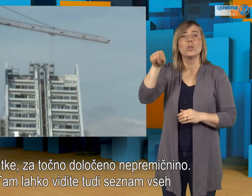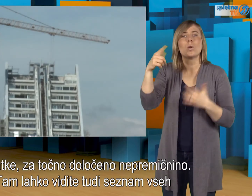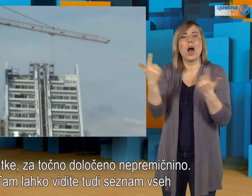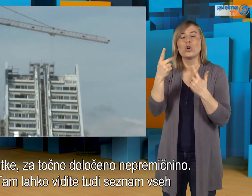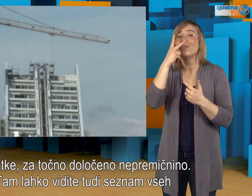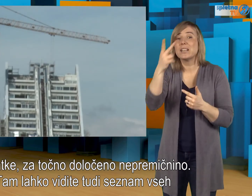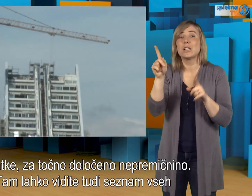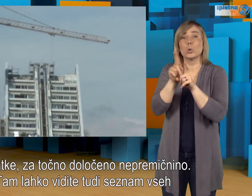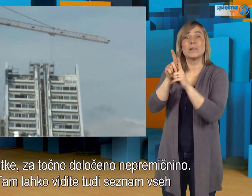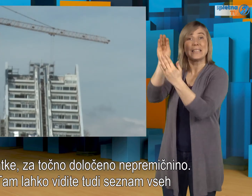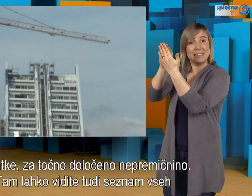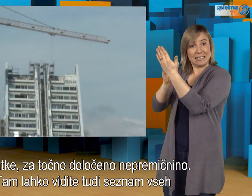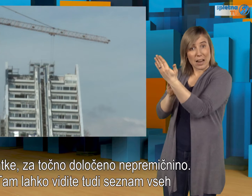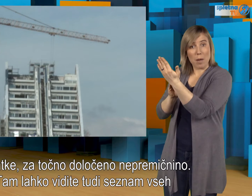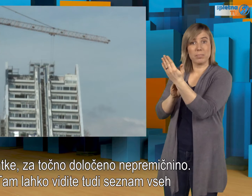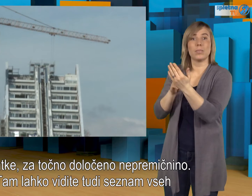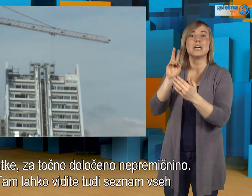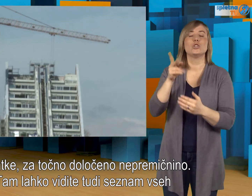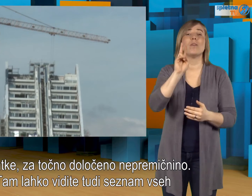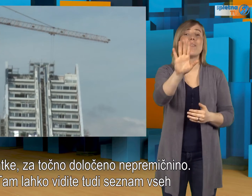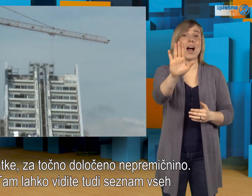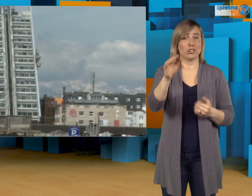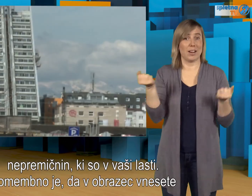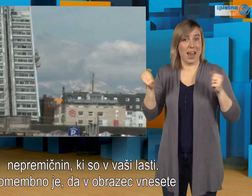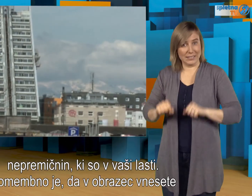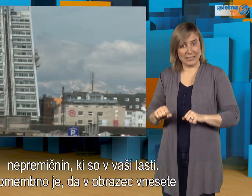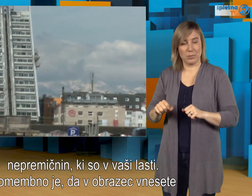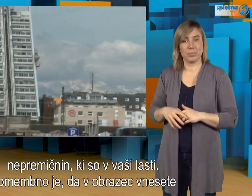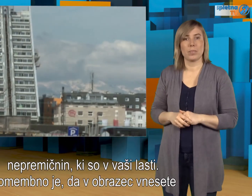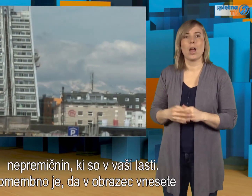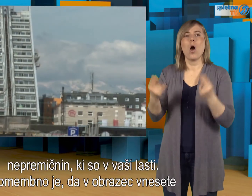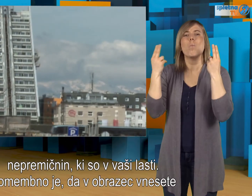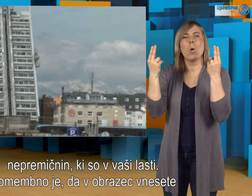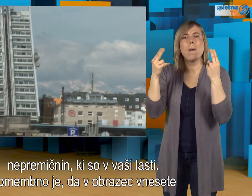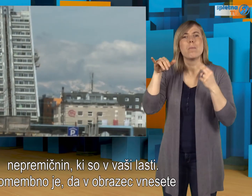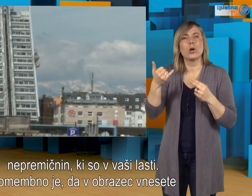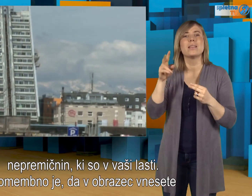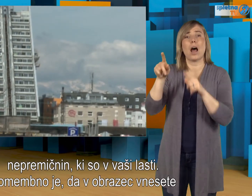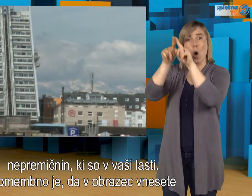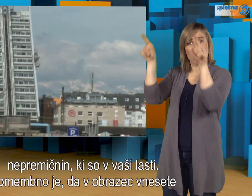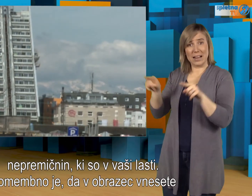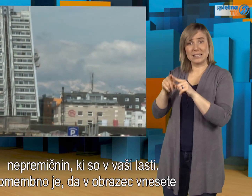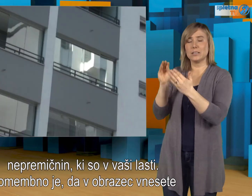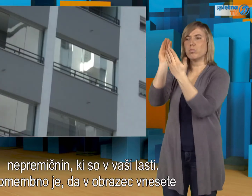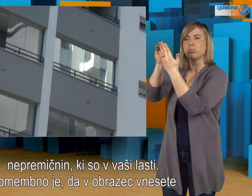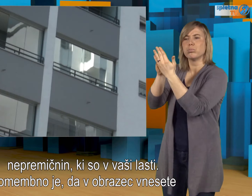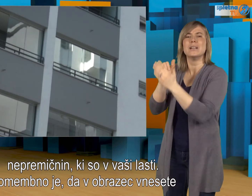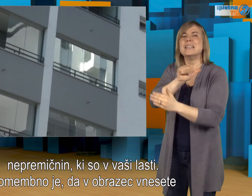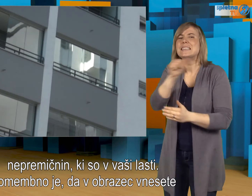Tam lahko vidite tudi seznam vseh nepremičnin, ki so v vaši lasti. Pomembno je, da v obrazec vnesete samo